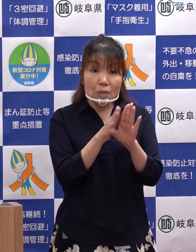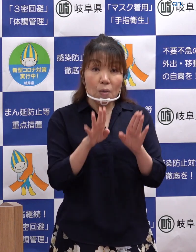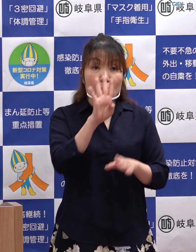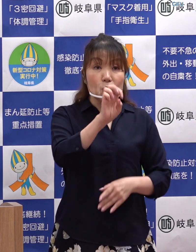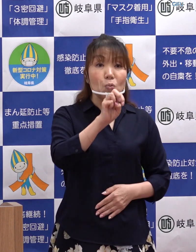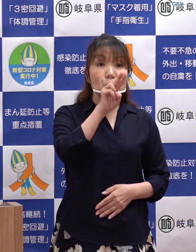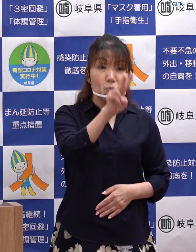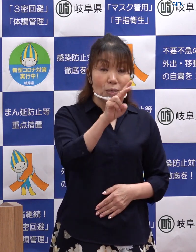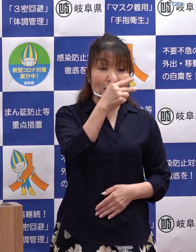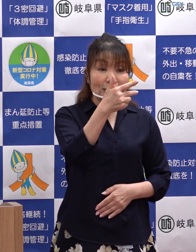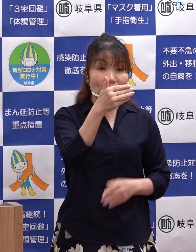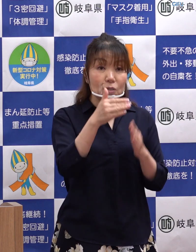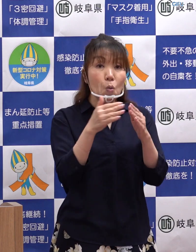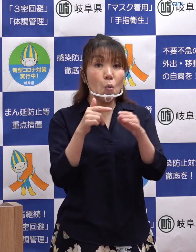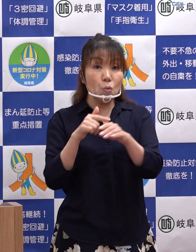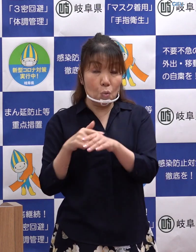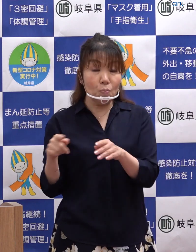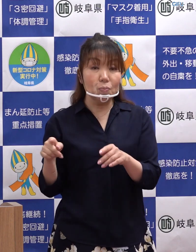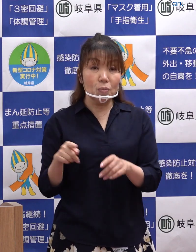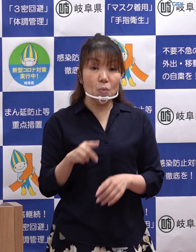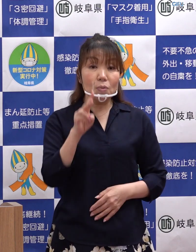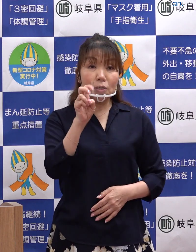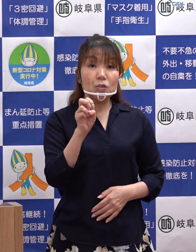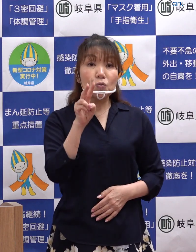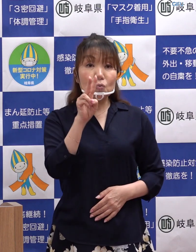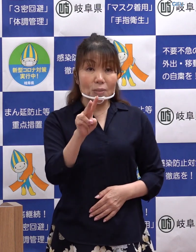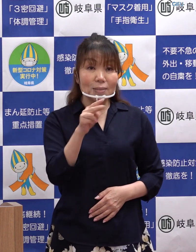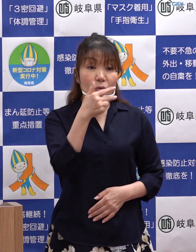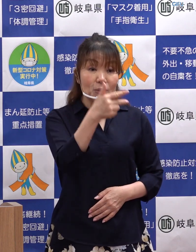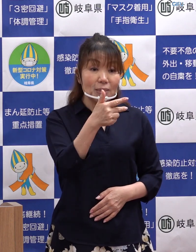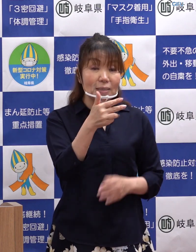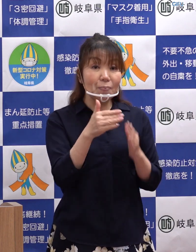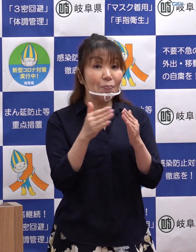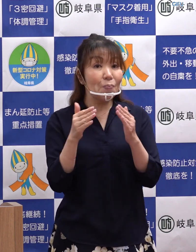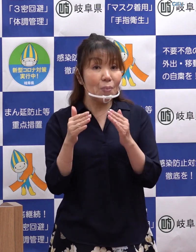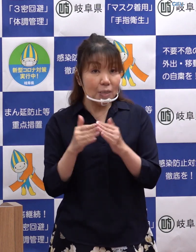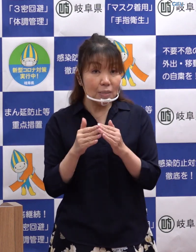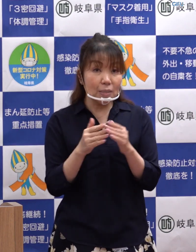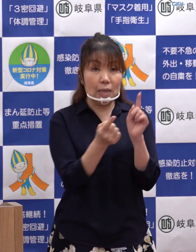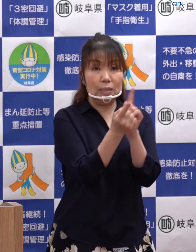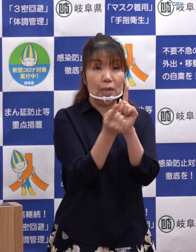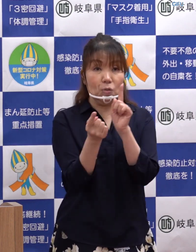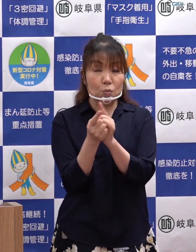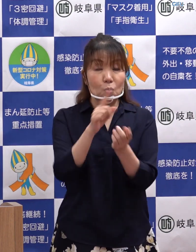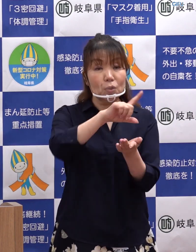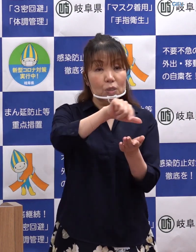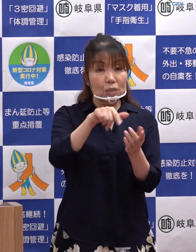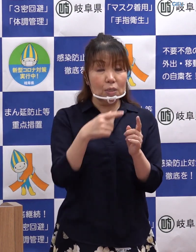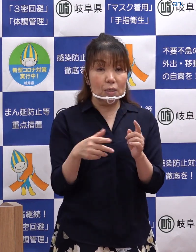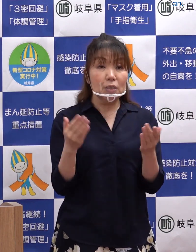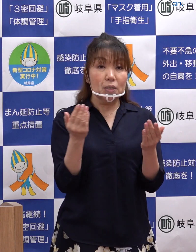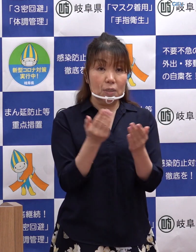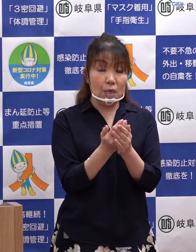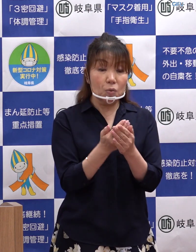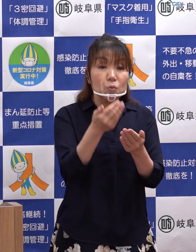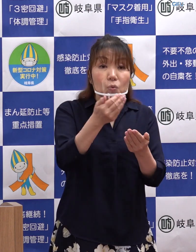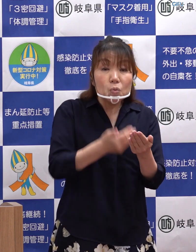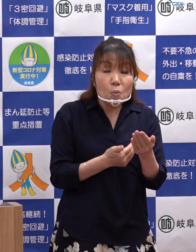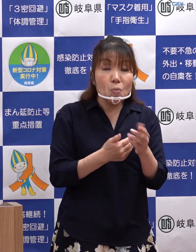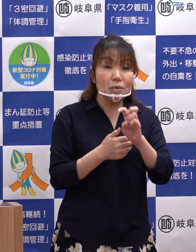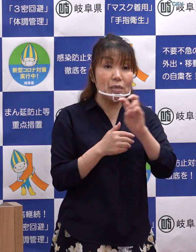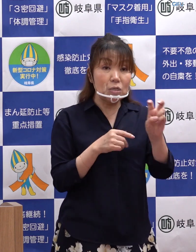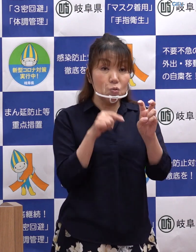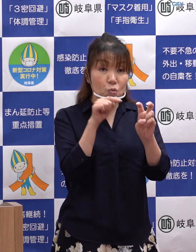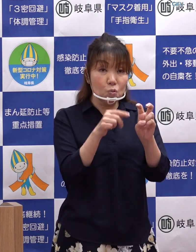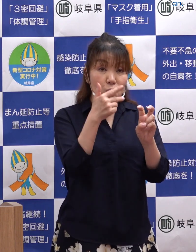の22の市町が、まん延防止等重点措置の対象になるわけでありまして、残りの20の市町